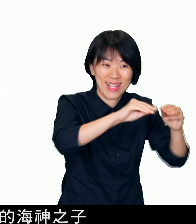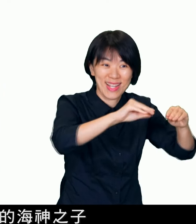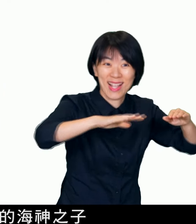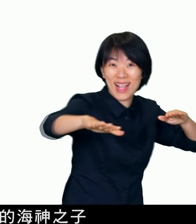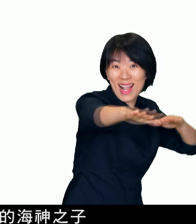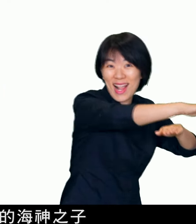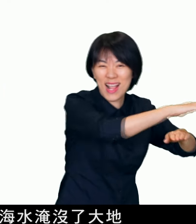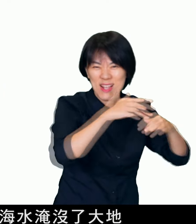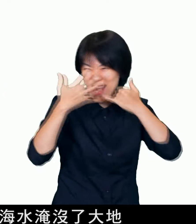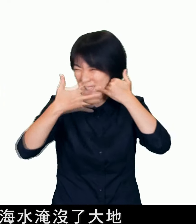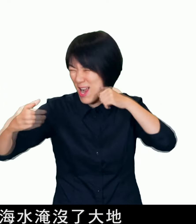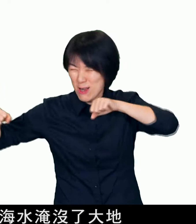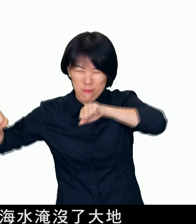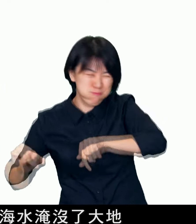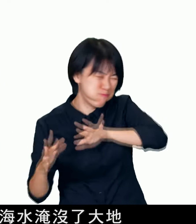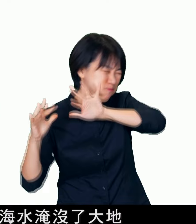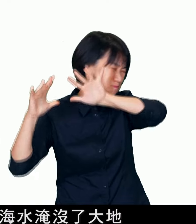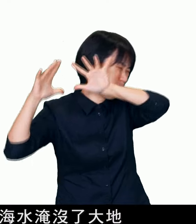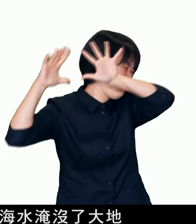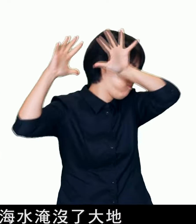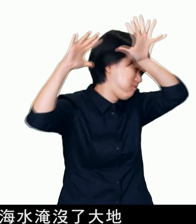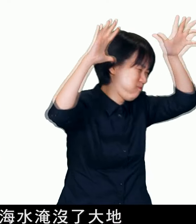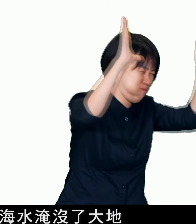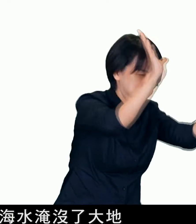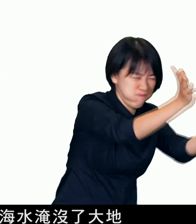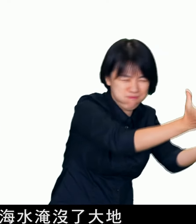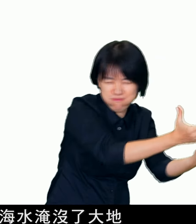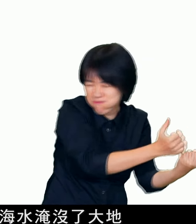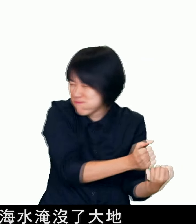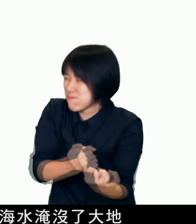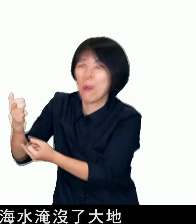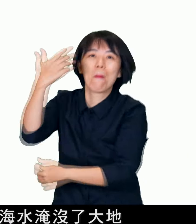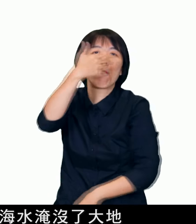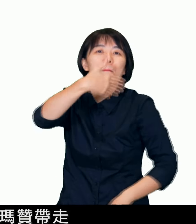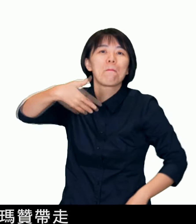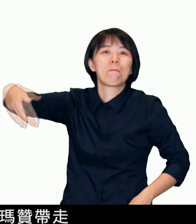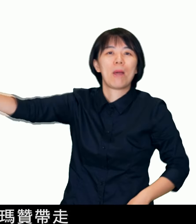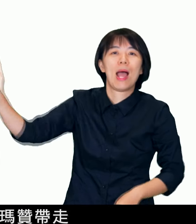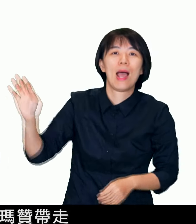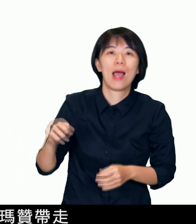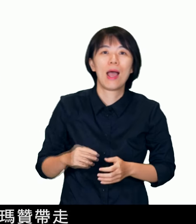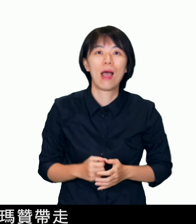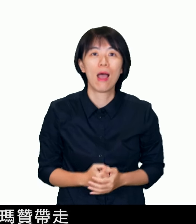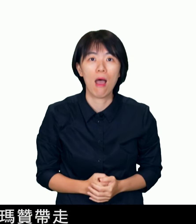之子以弥天盖地的海水淹没了大地，将迪亚马赞带走。